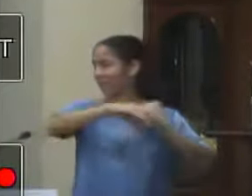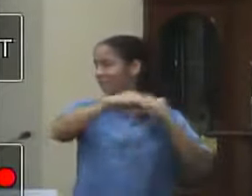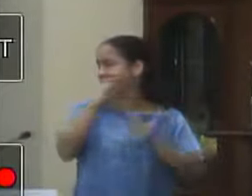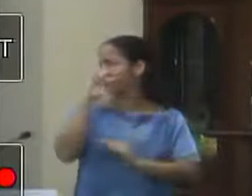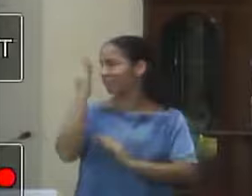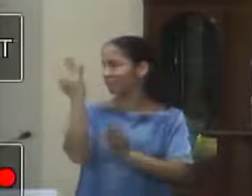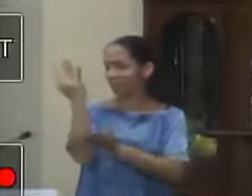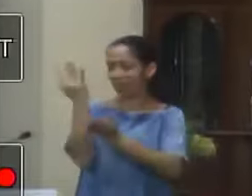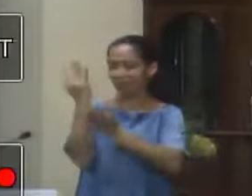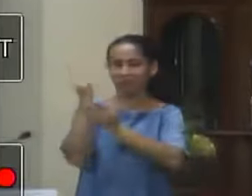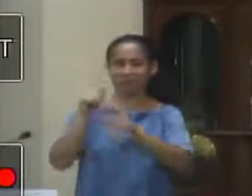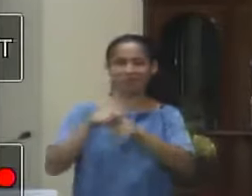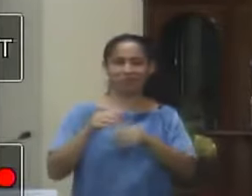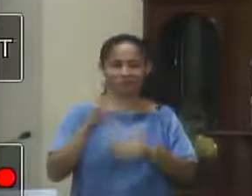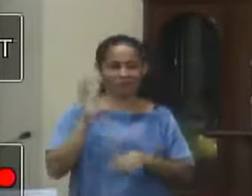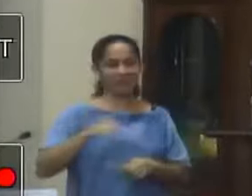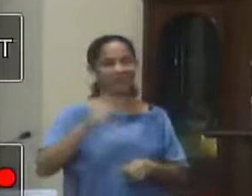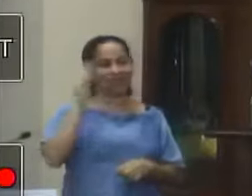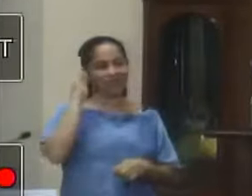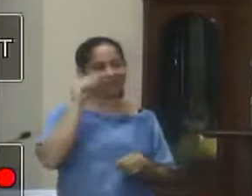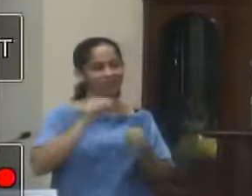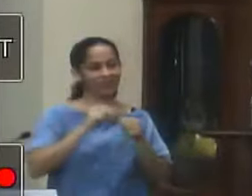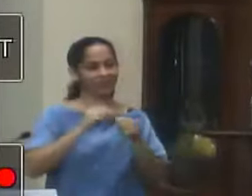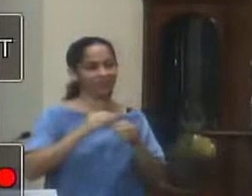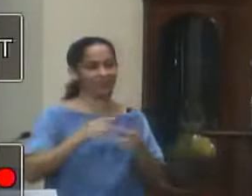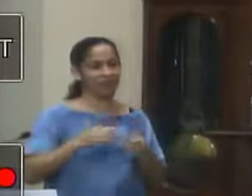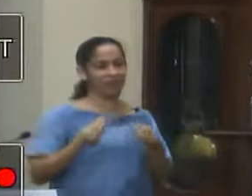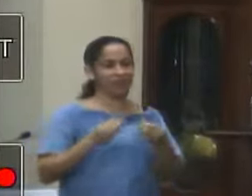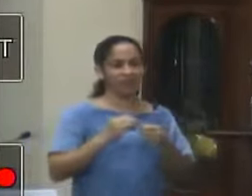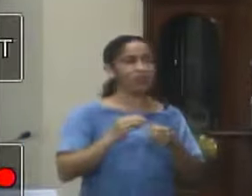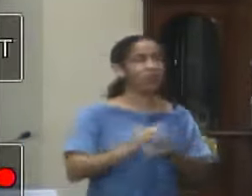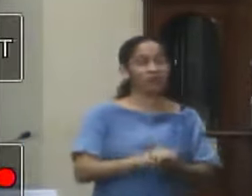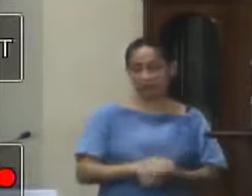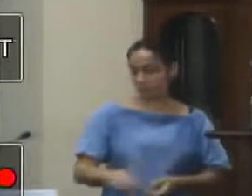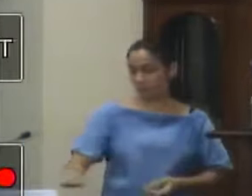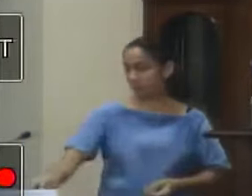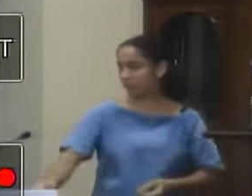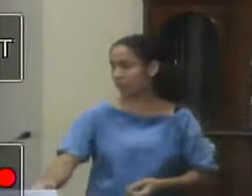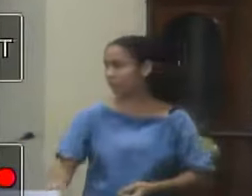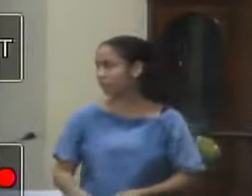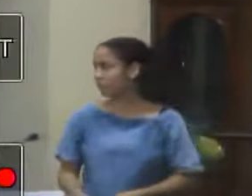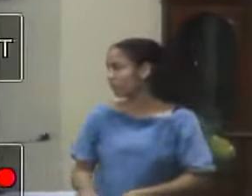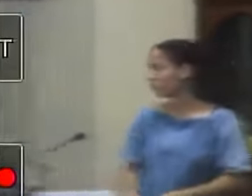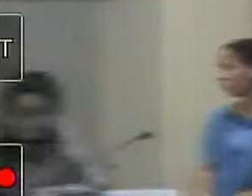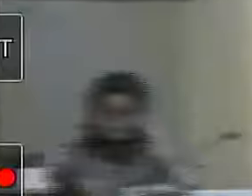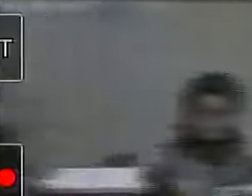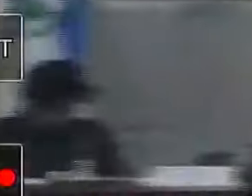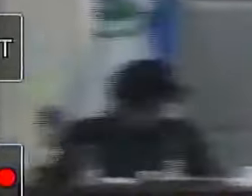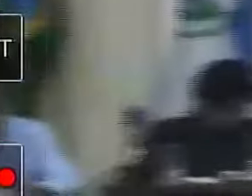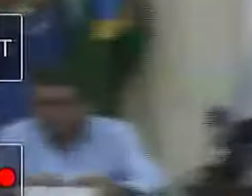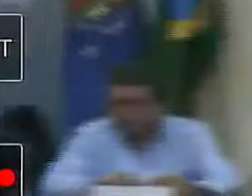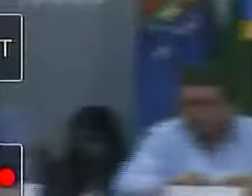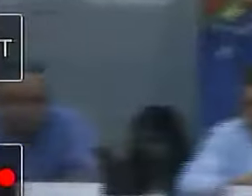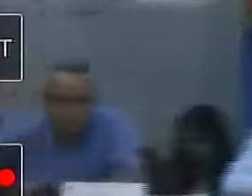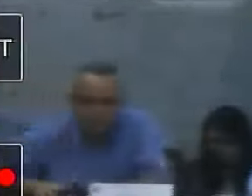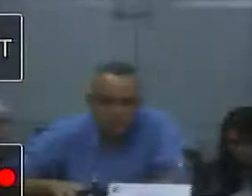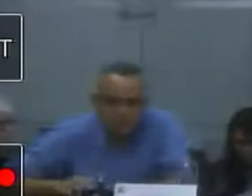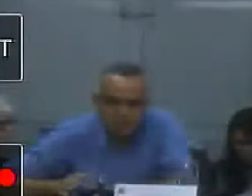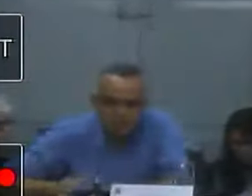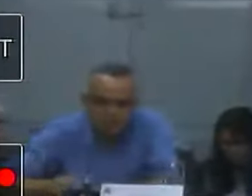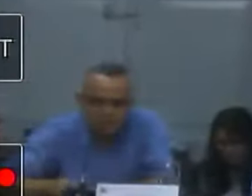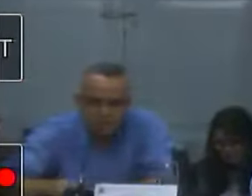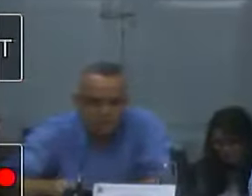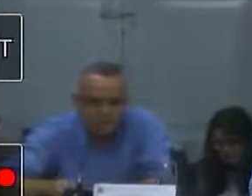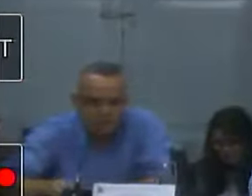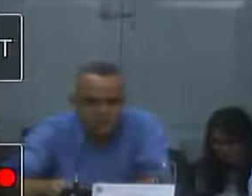conseguir uma solução bacana ali para Juparanã nisso aí. Pode falar. Não, vereador, eu acho extremamente importante.